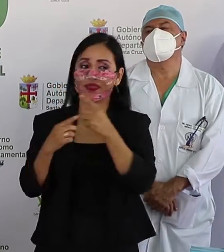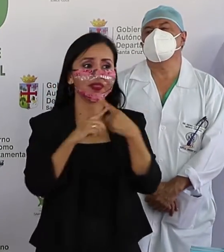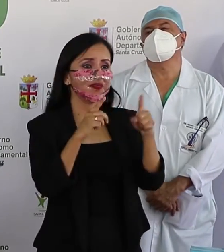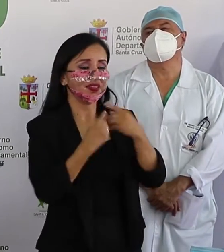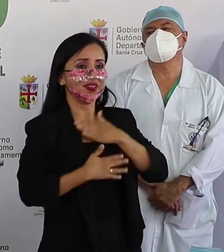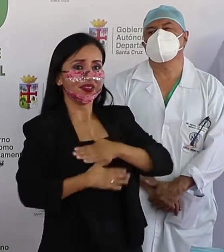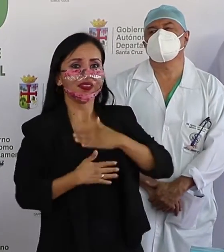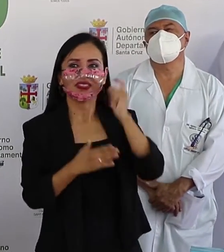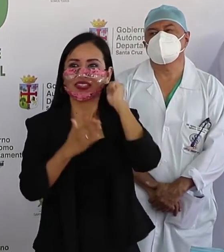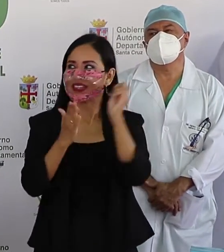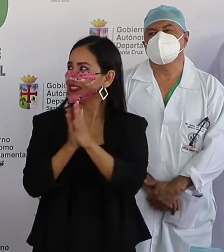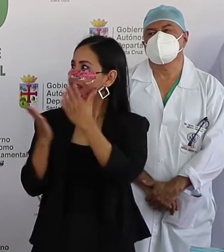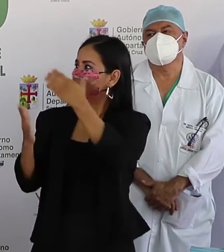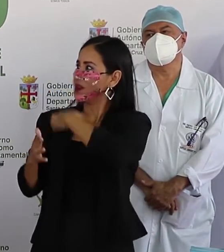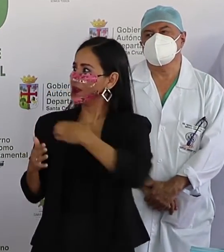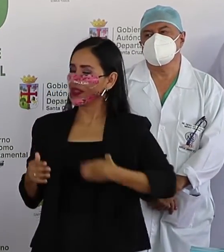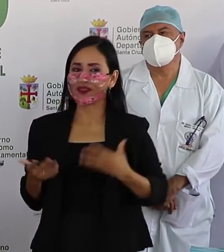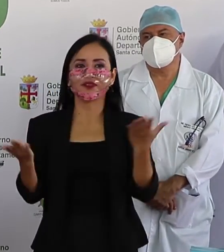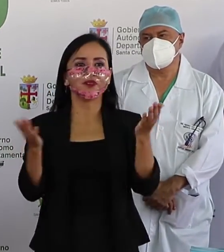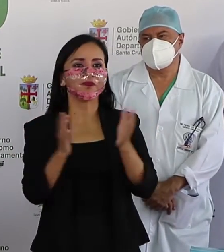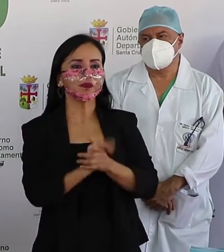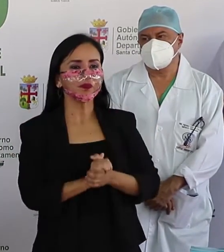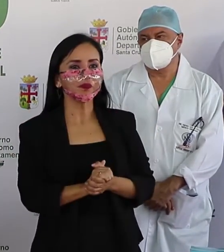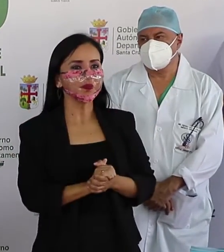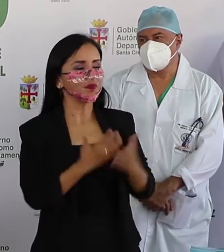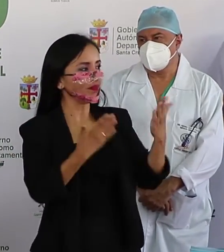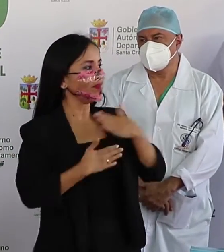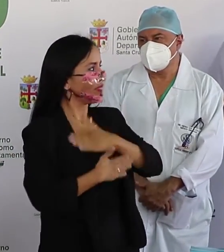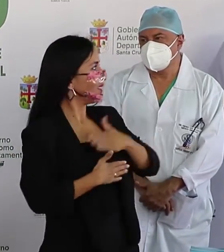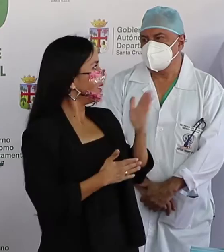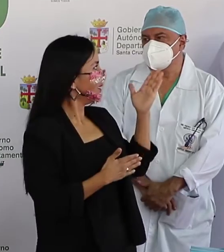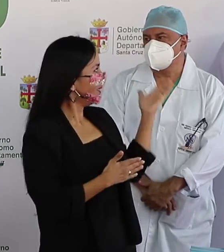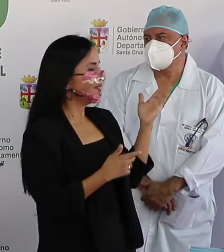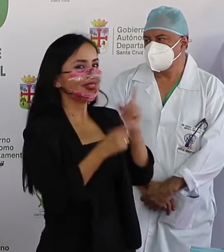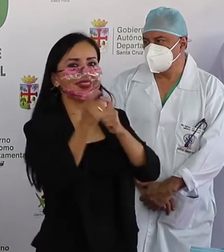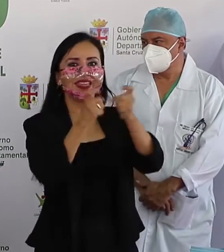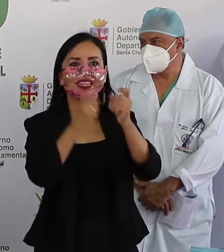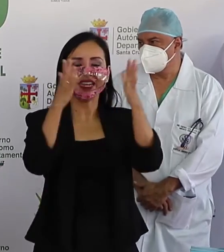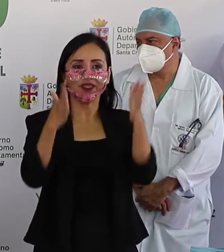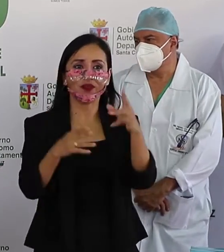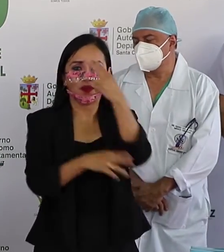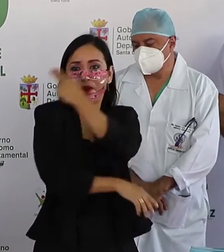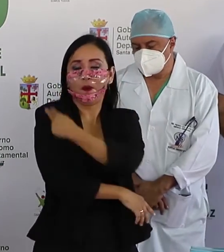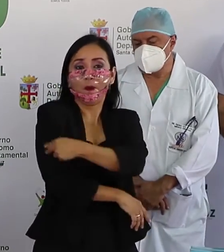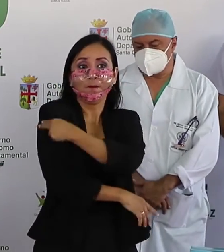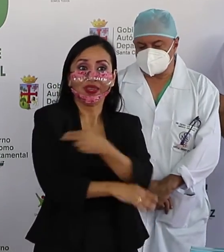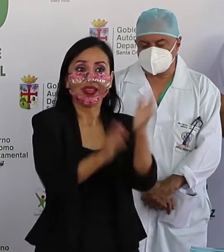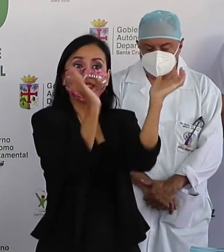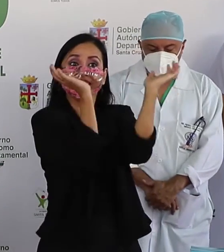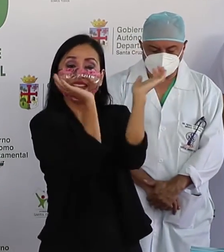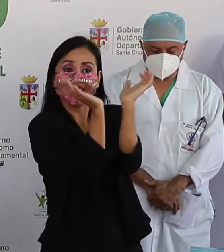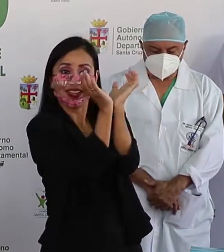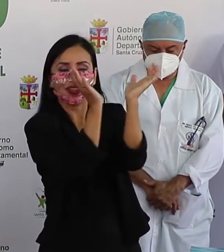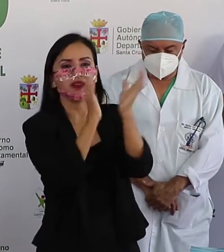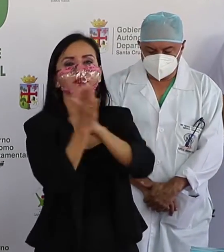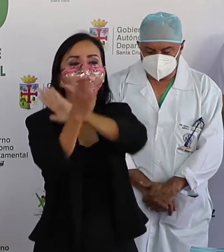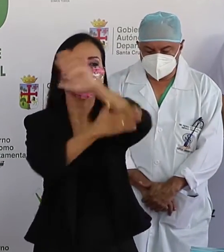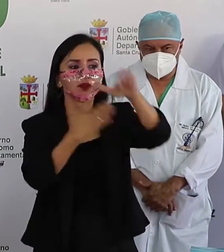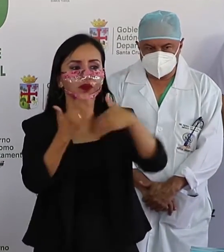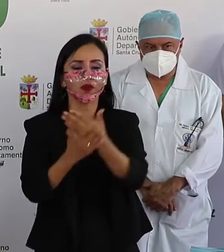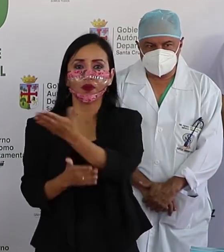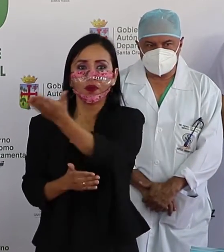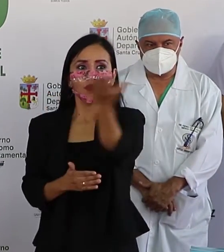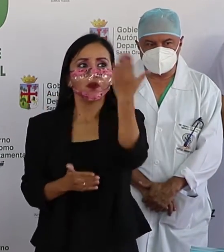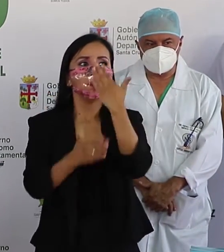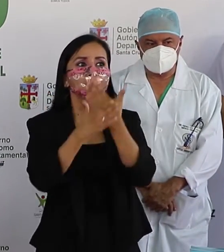Estimados secretarios de la Gobernación, estimados señores directores del Hospital Obrero, que tengan